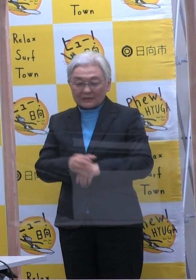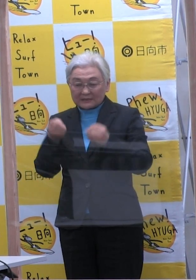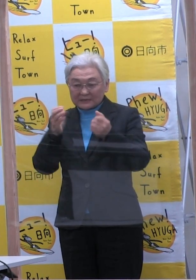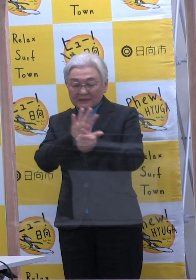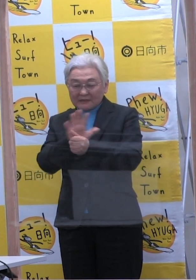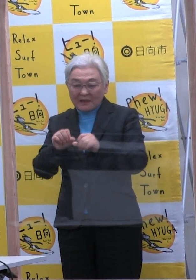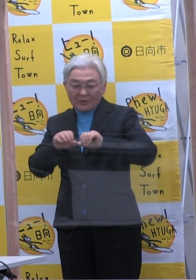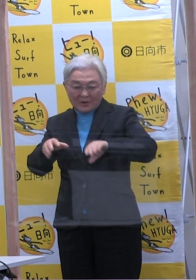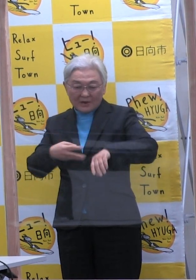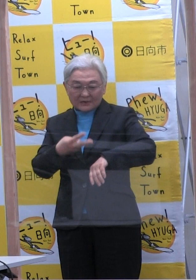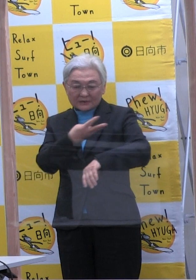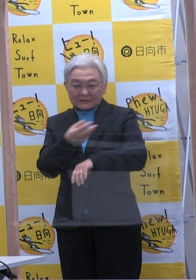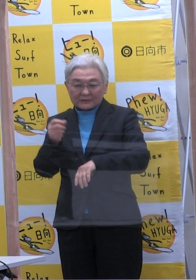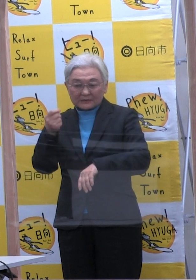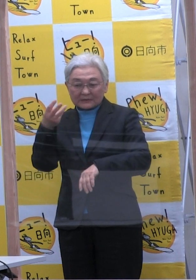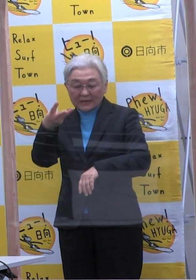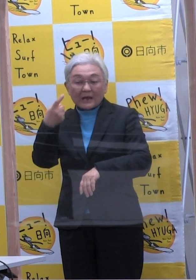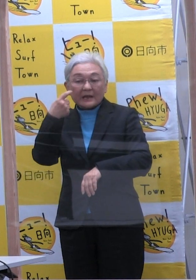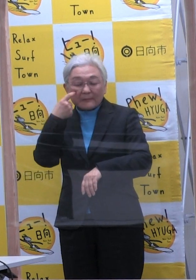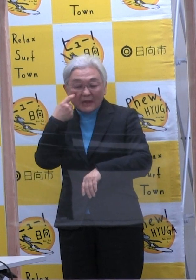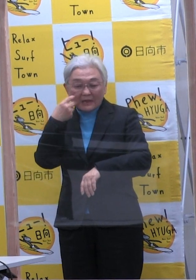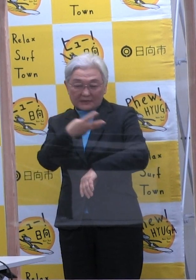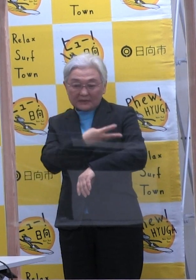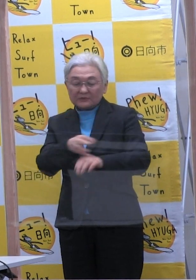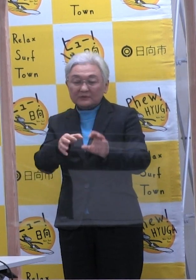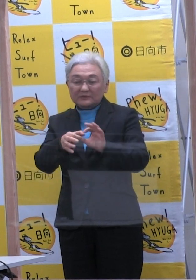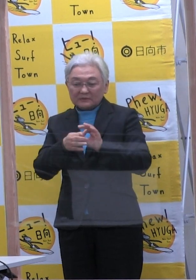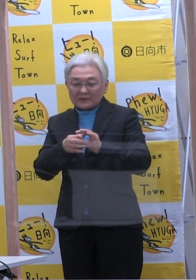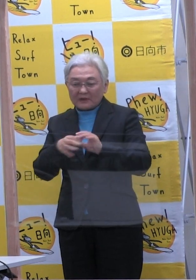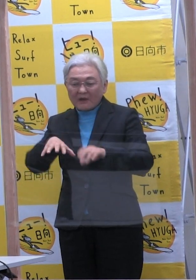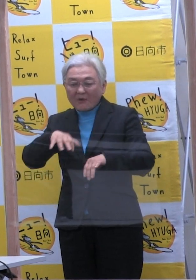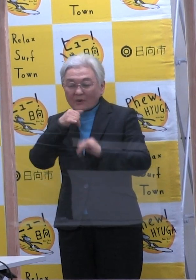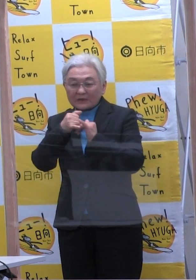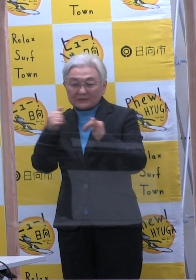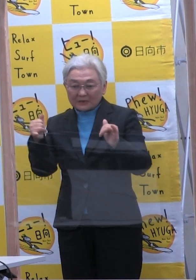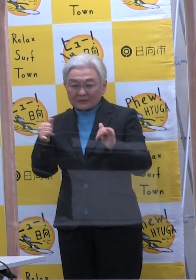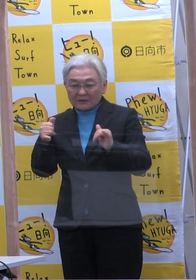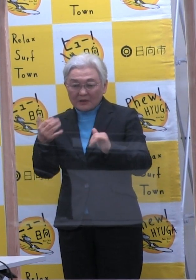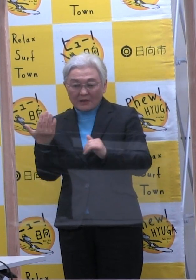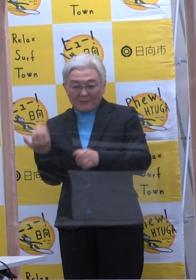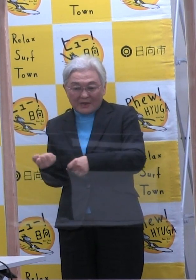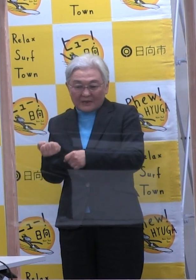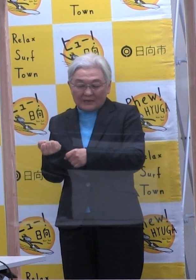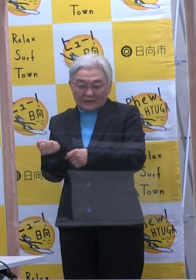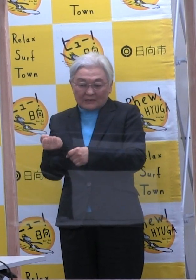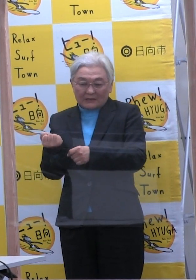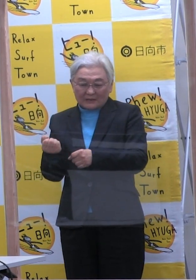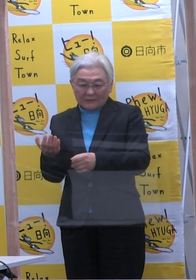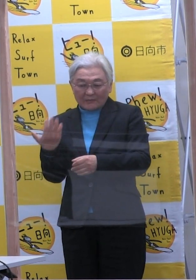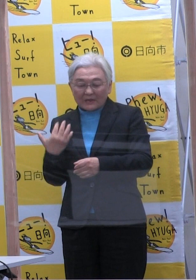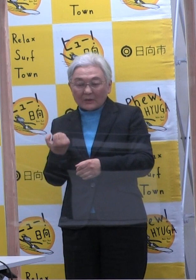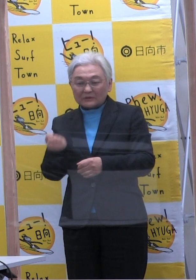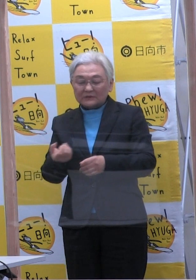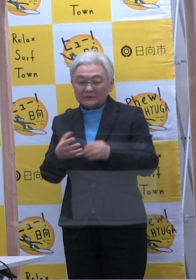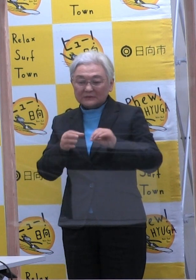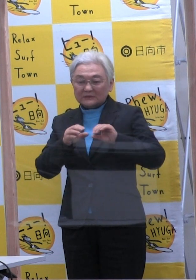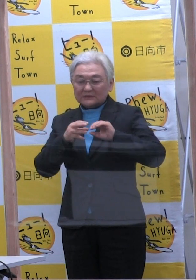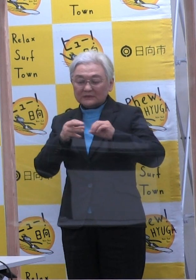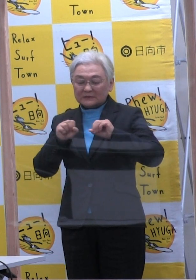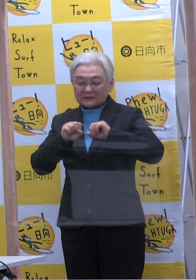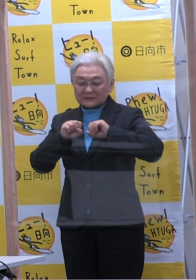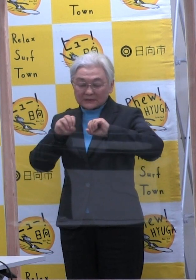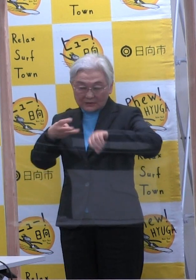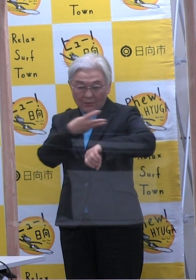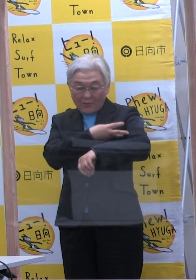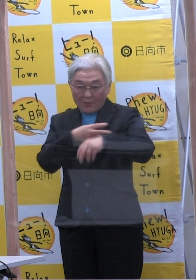チン追加3回目接種について、高齢者への前倒し接種を推進するため、今